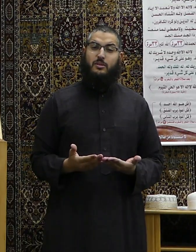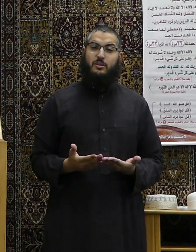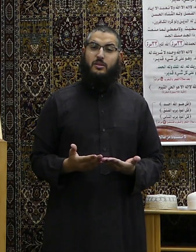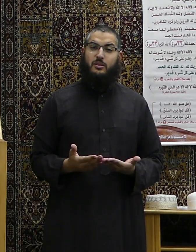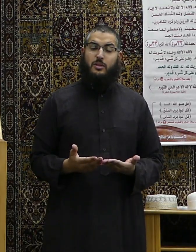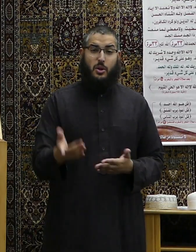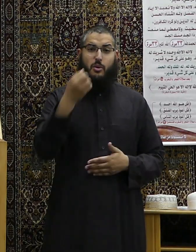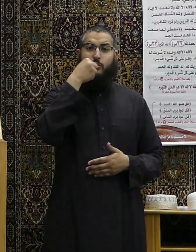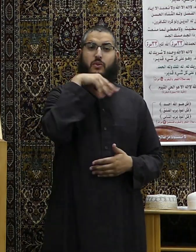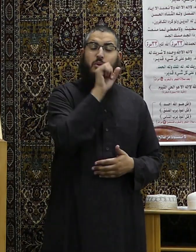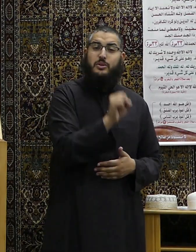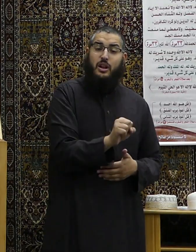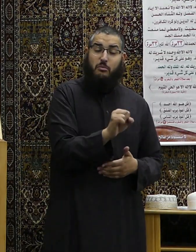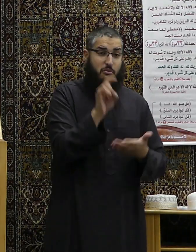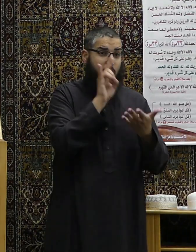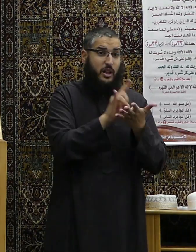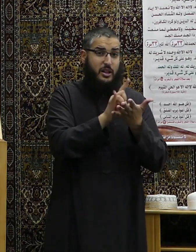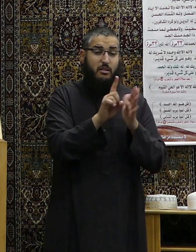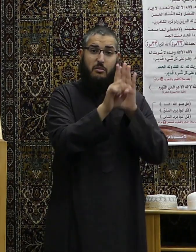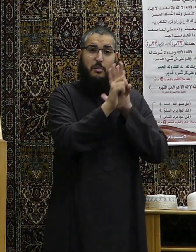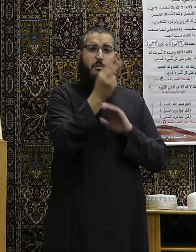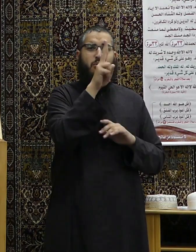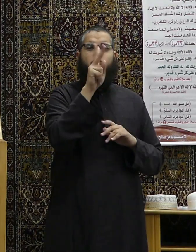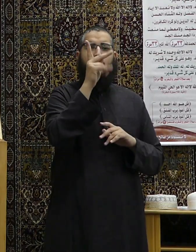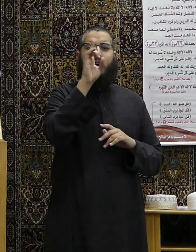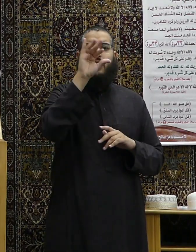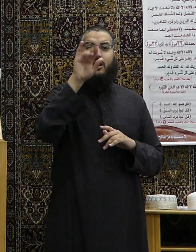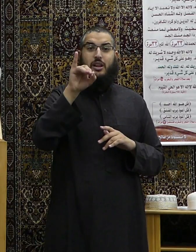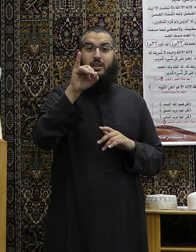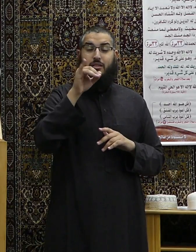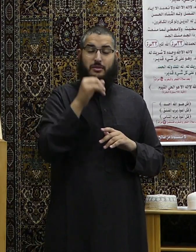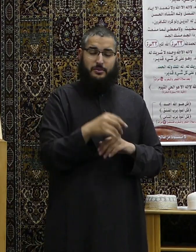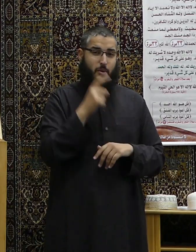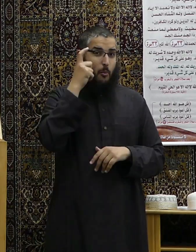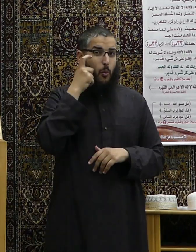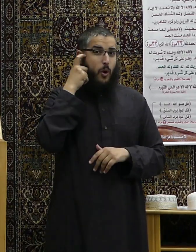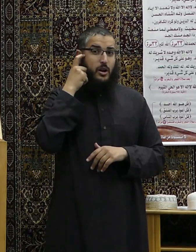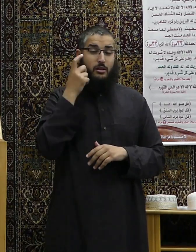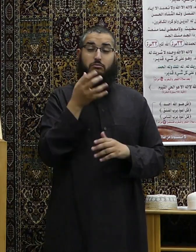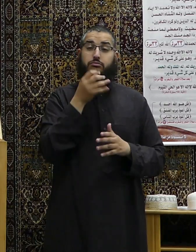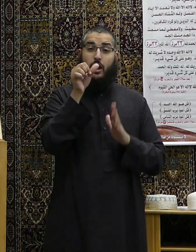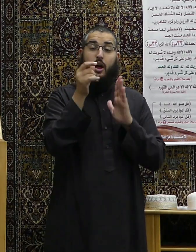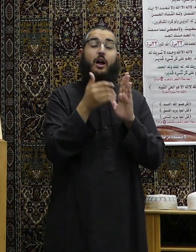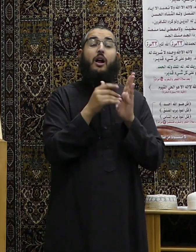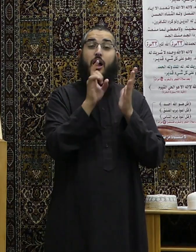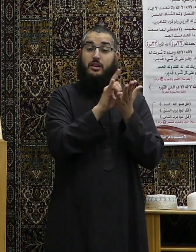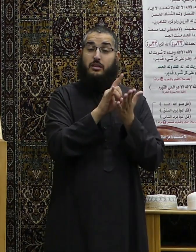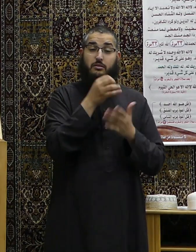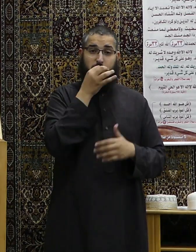sallallahu alayhi wa sallam, dans le hadith rapporté par l'imam al-Bukhari selon Abu Huraira, a dit: écoute attentivement, celui qui ne renonce pas aux